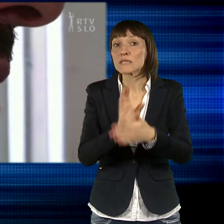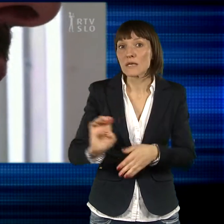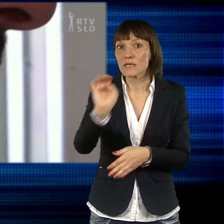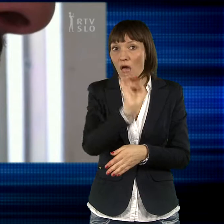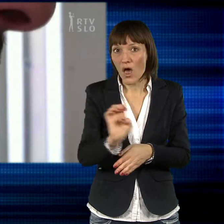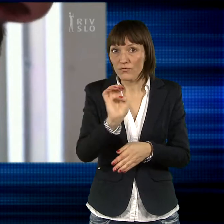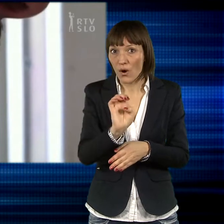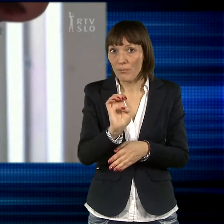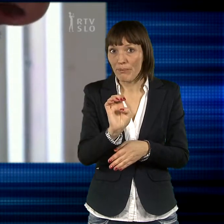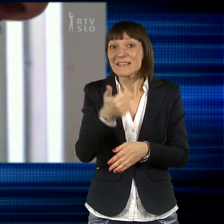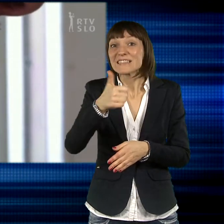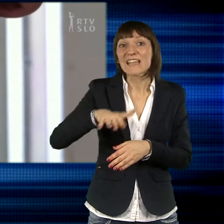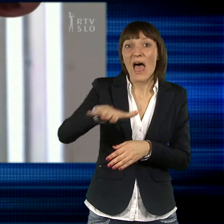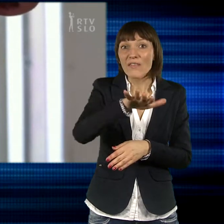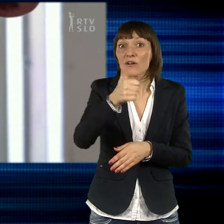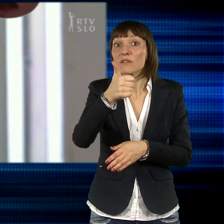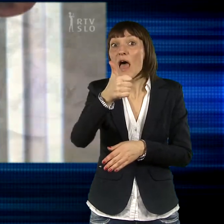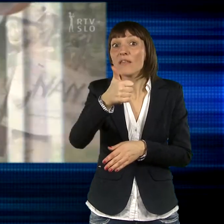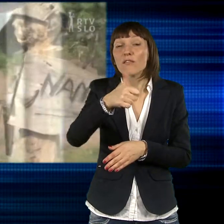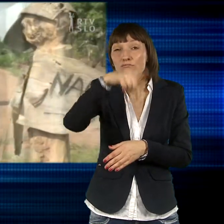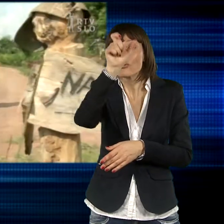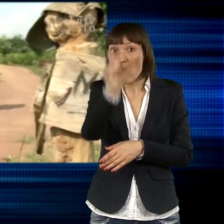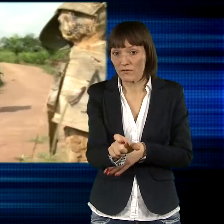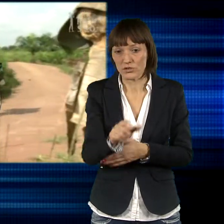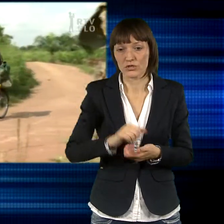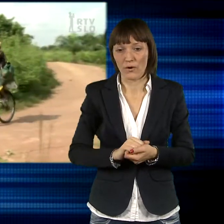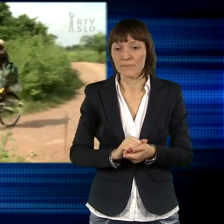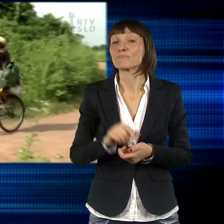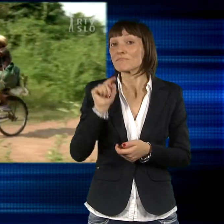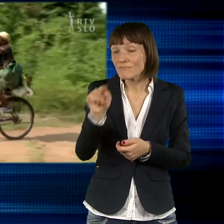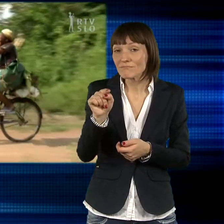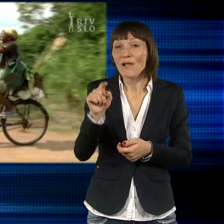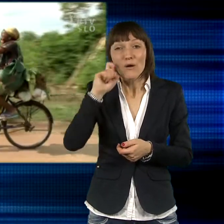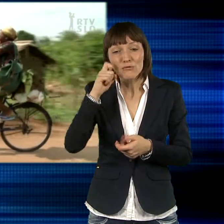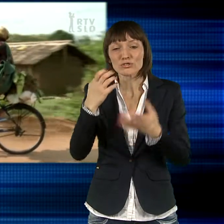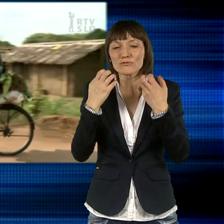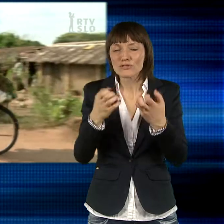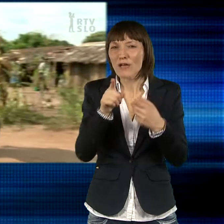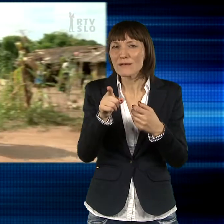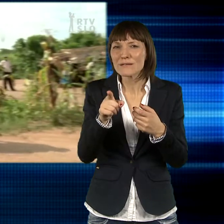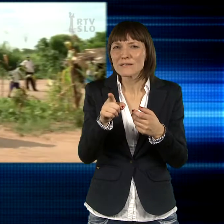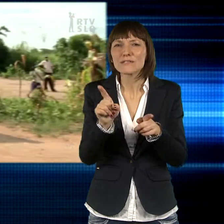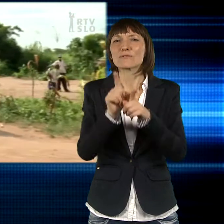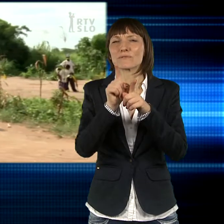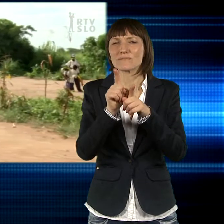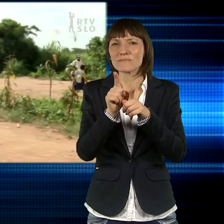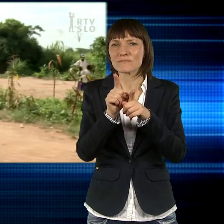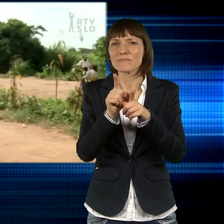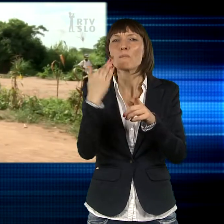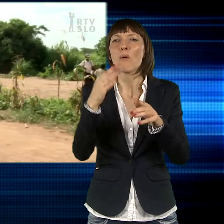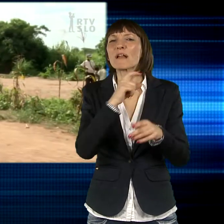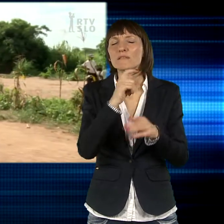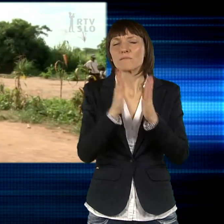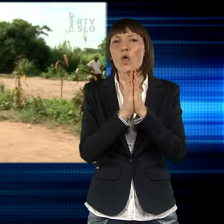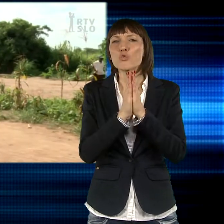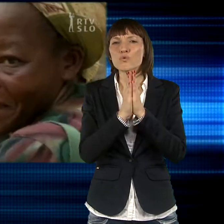dogajalo sredi Evrope v imenu enega naroda in rase. Nazaj k sestri Angelique, katere vzornica je že v otroštvu postala nuna iz